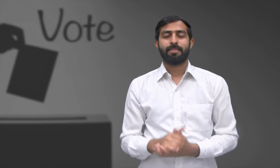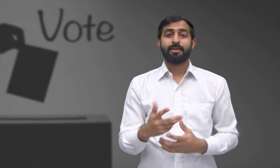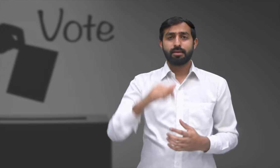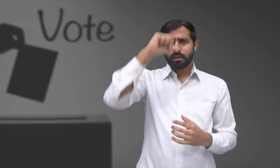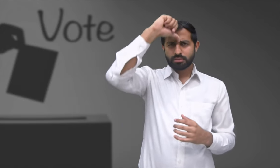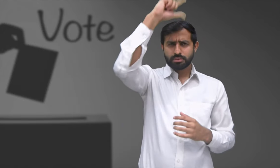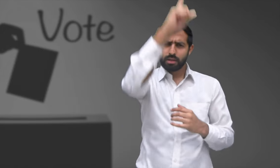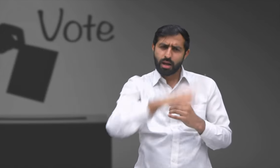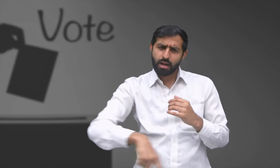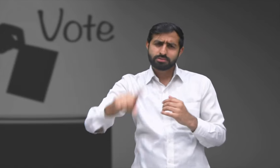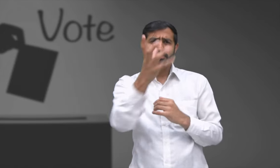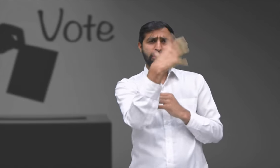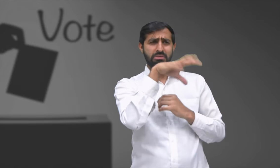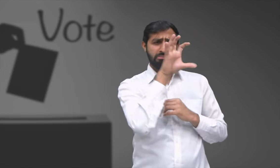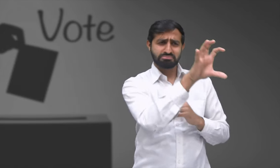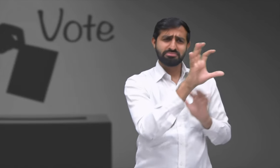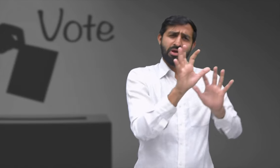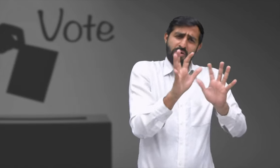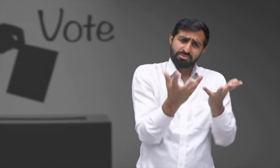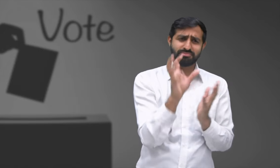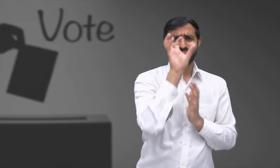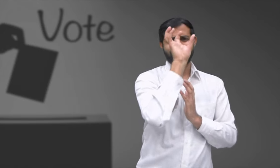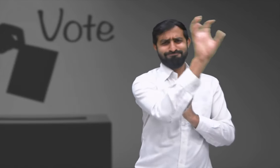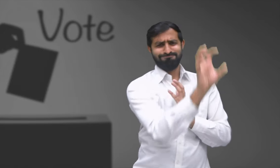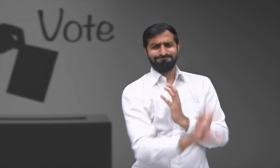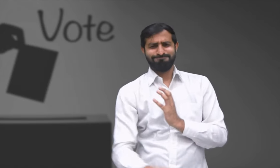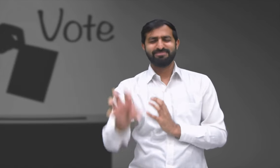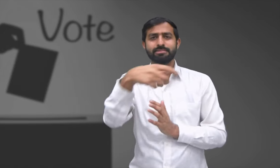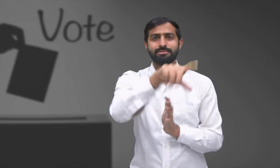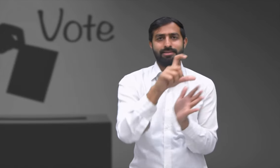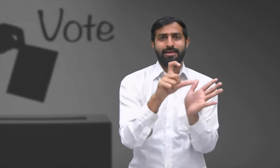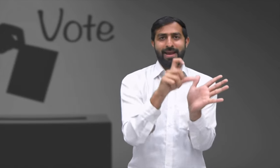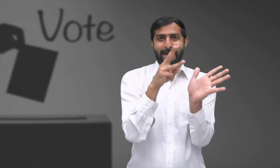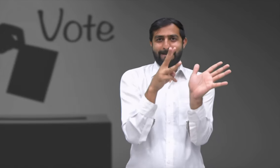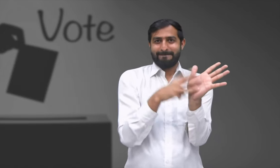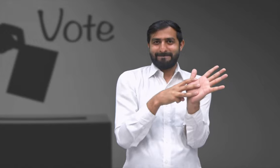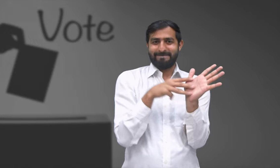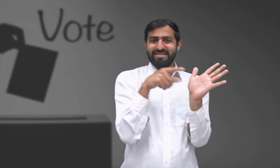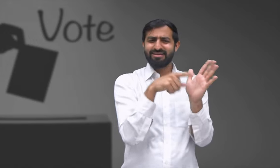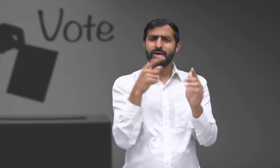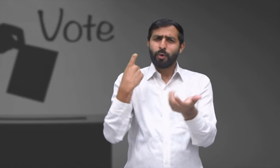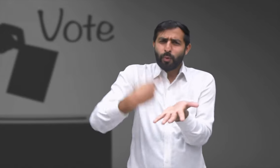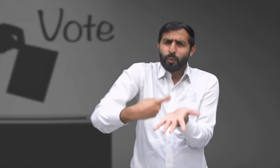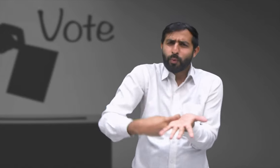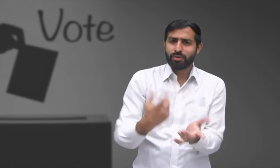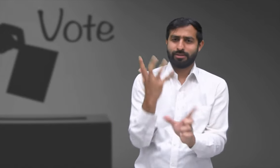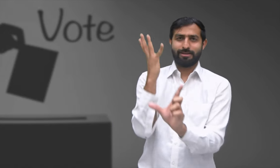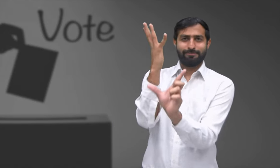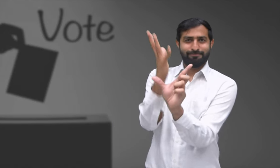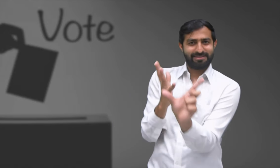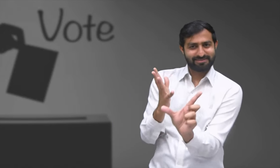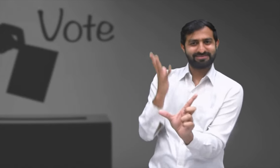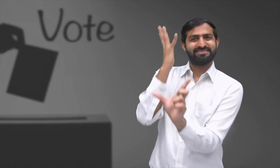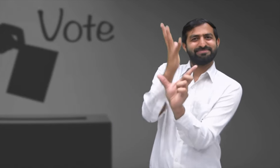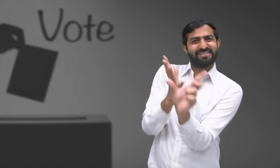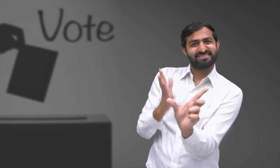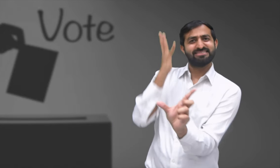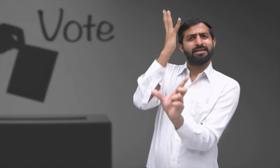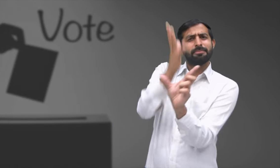हो राष्ट्र और राजनेताओं का चुनाव हर पाच वर्ष में हो क्या